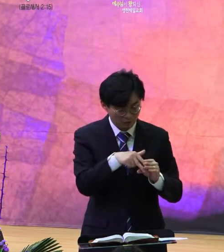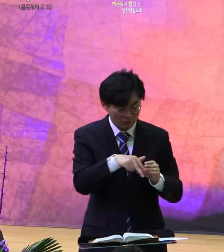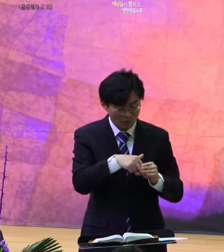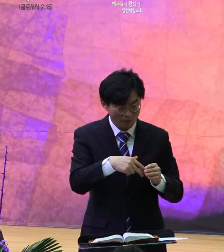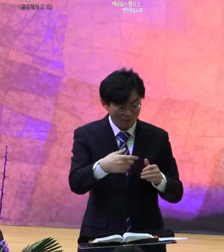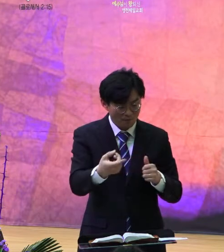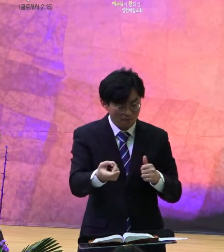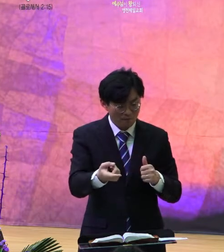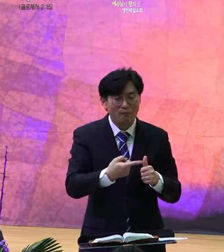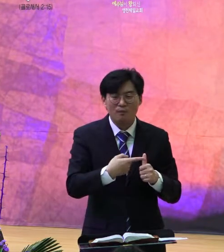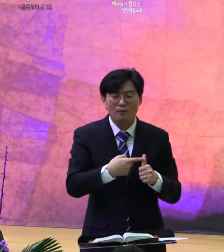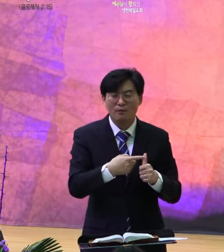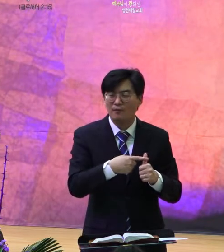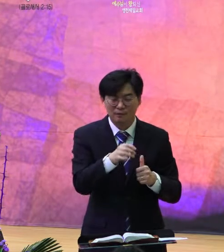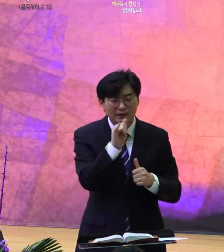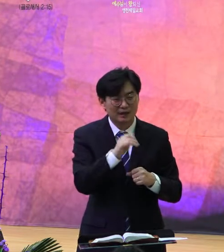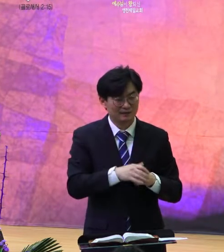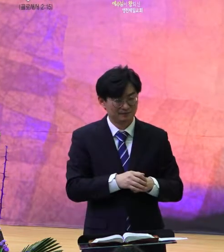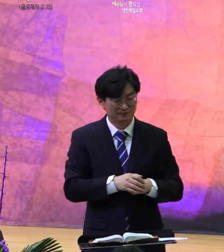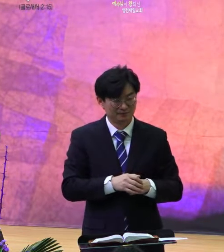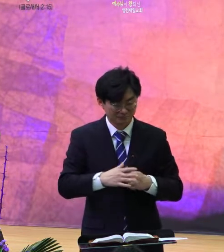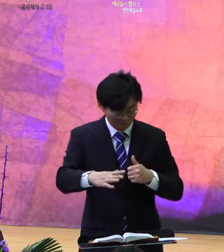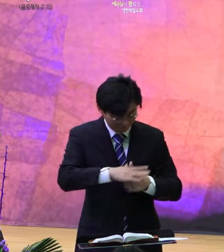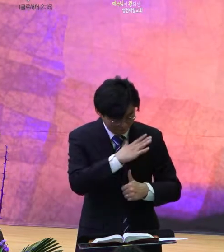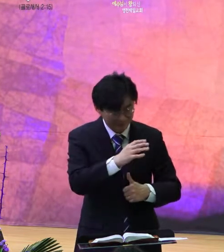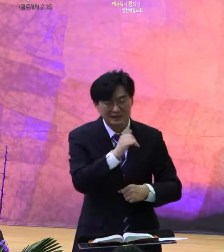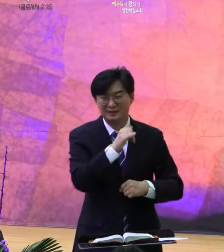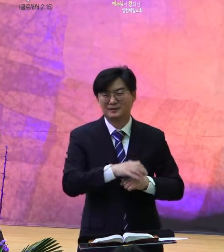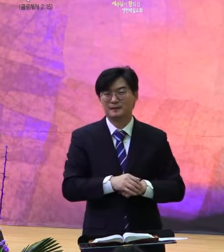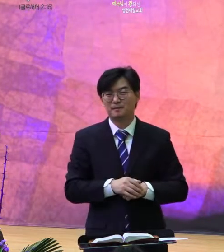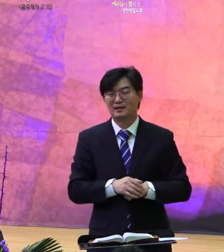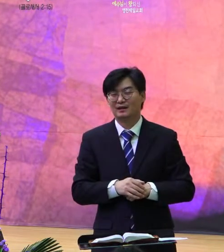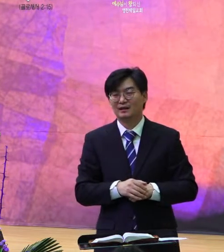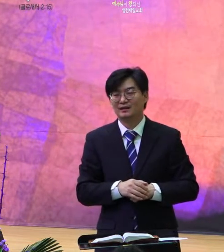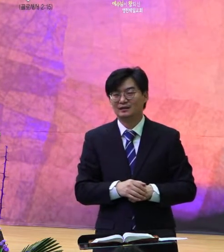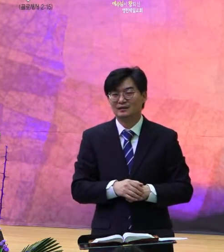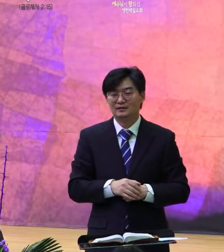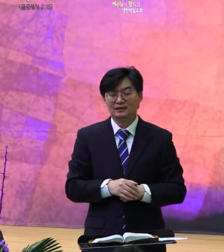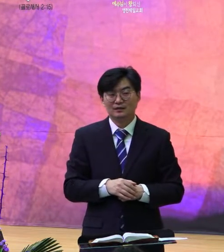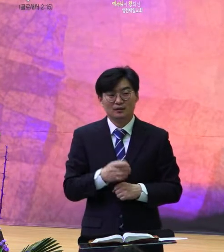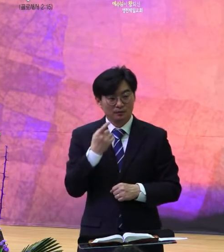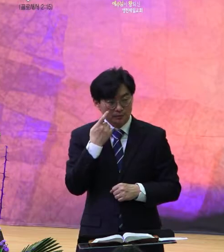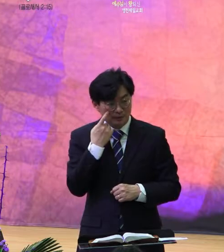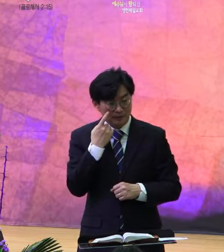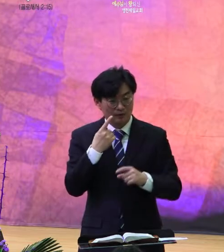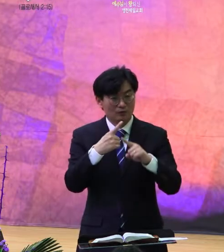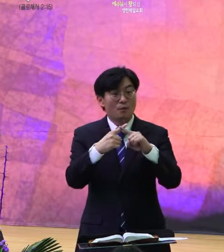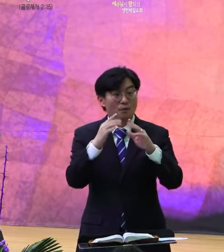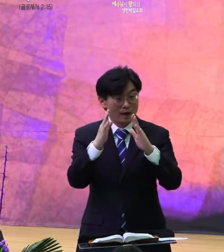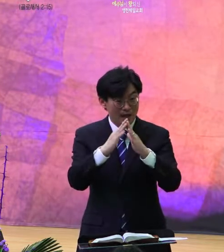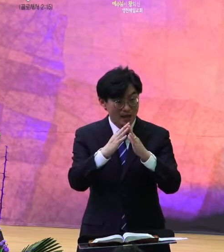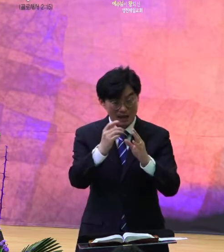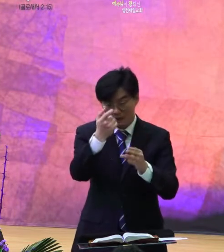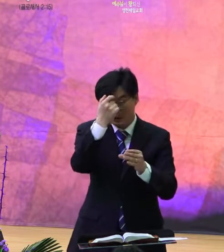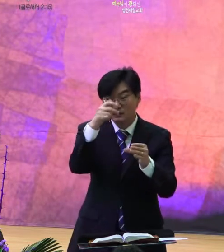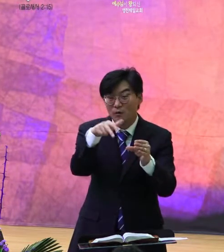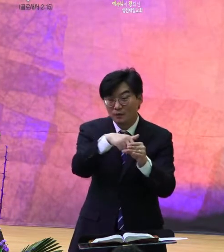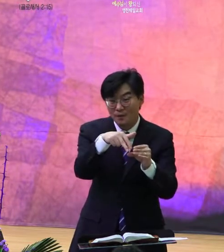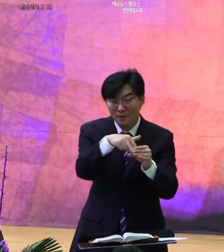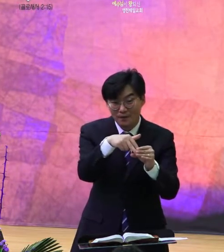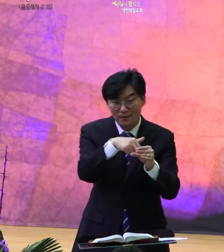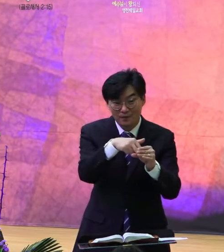그만큼 교회사 속에서도 이 통계 발표에 의해서도 기독교는 박해와 매우